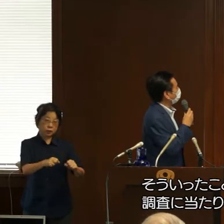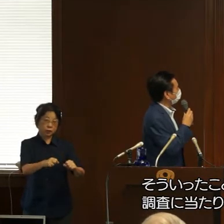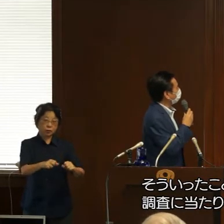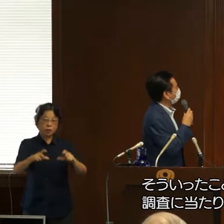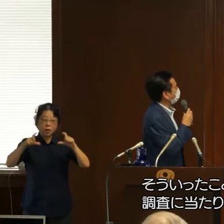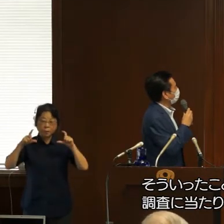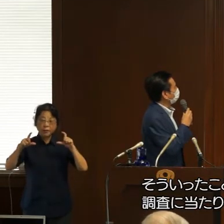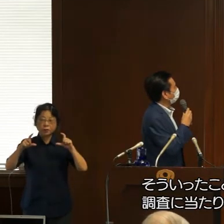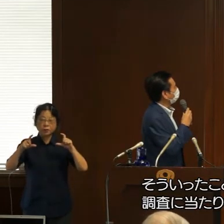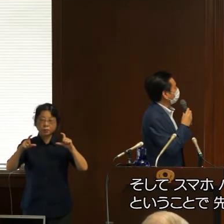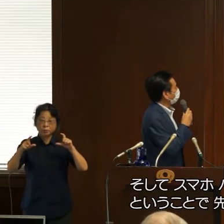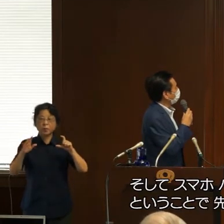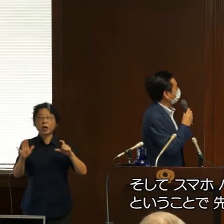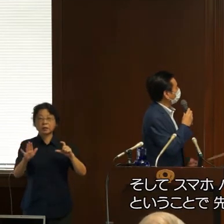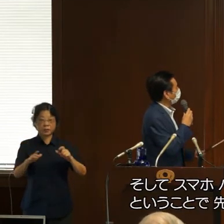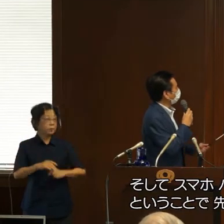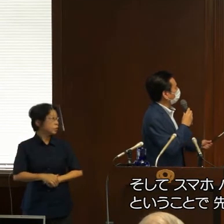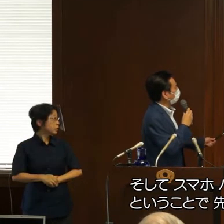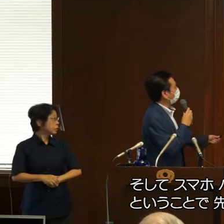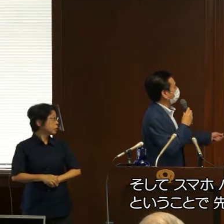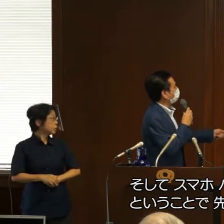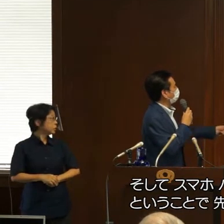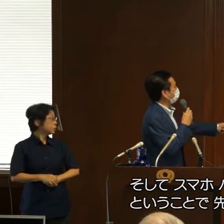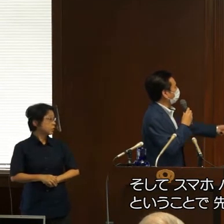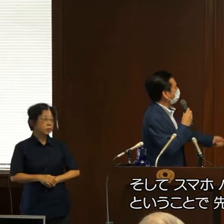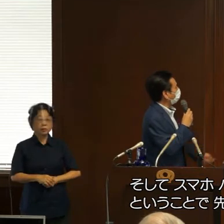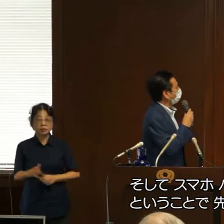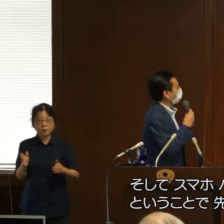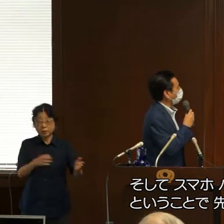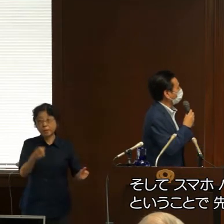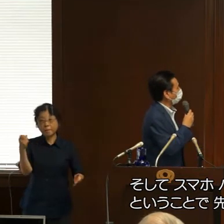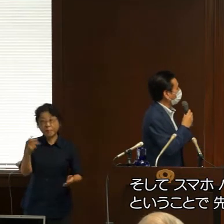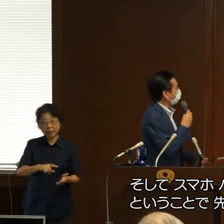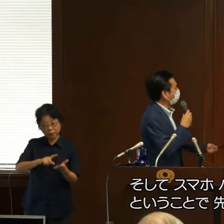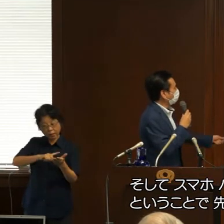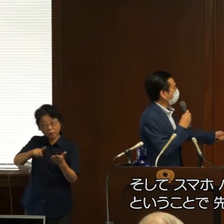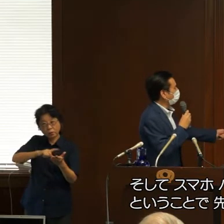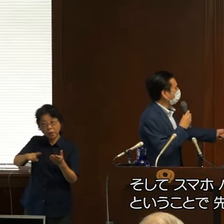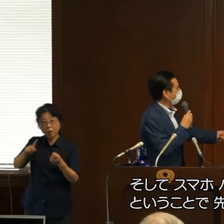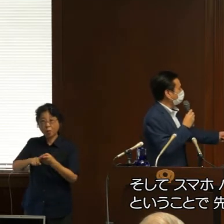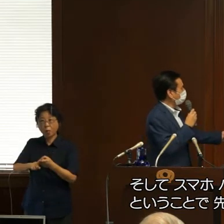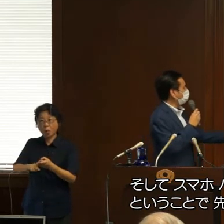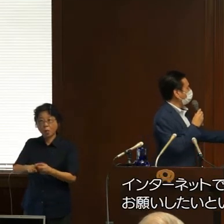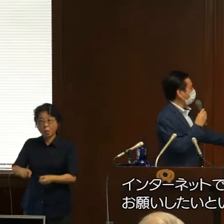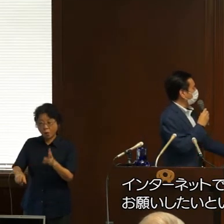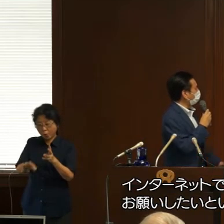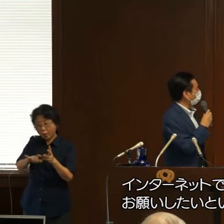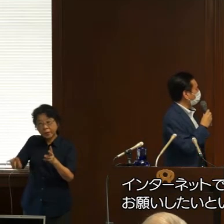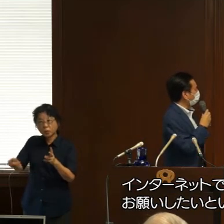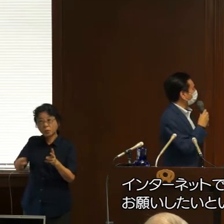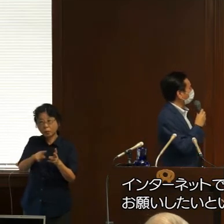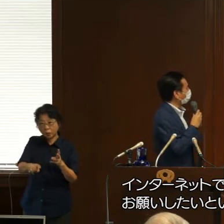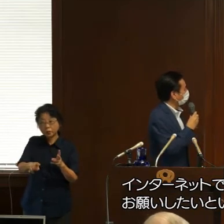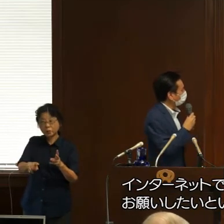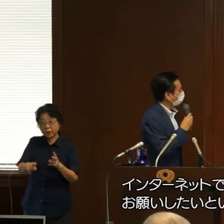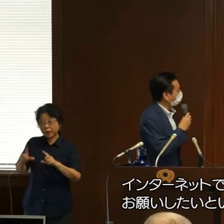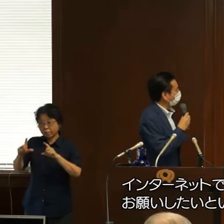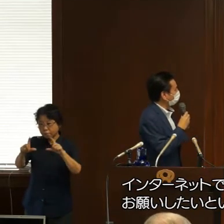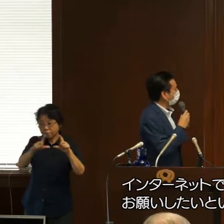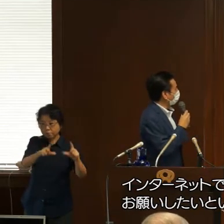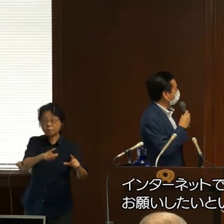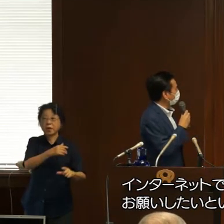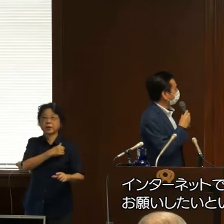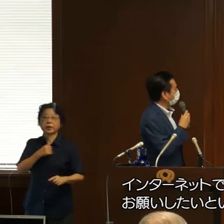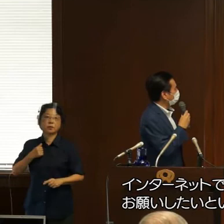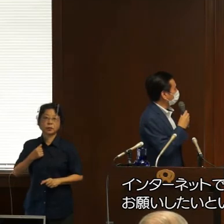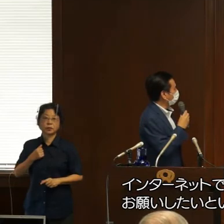調査に当たります。そしてスマホ、パソコンで回答できるということで、先ほど申し上げたようにインターネットでのご回答ができ